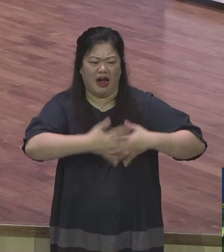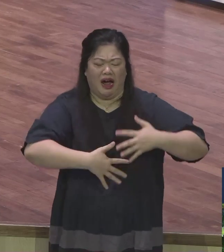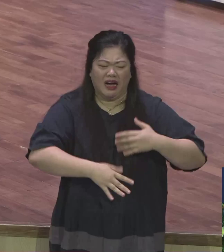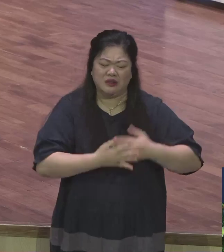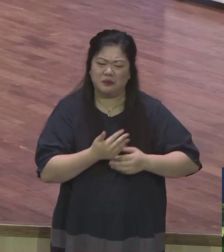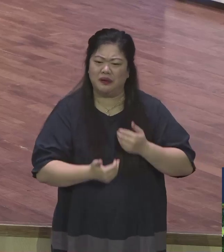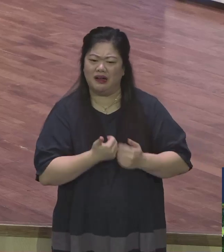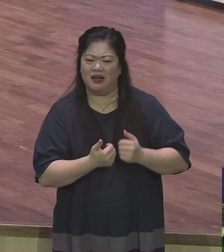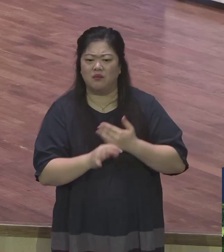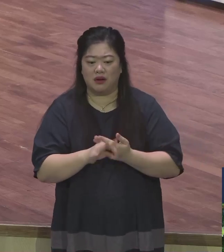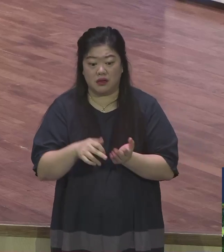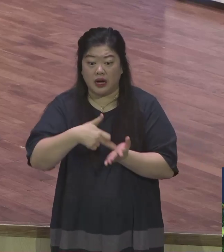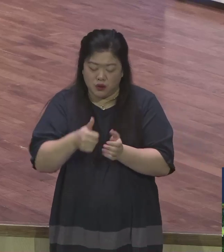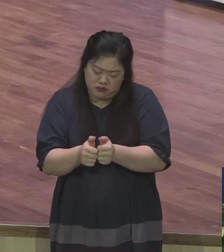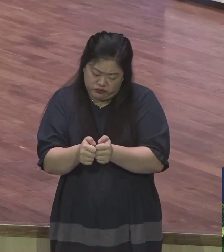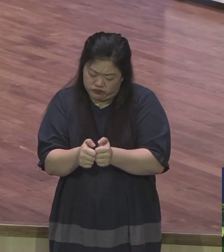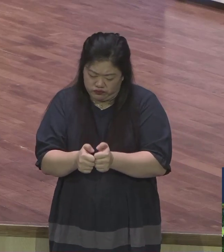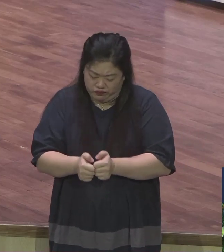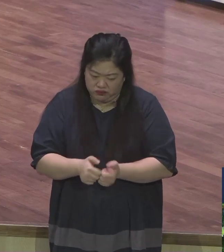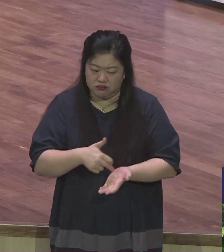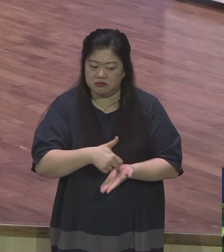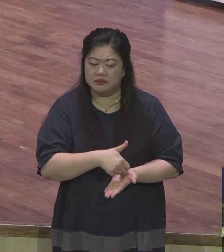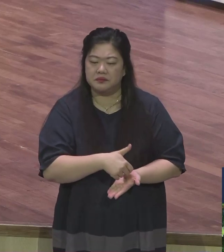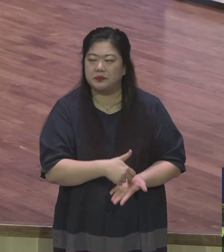하나님의 사랑을 받았다.